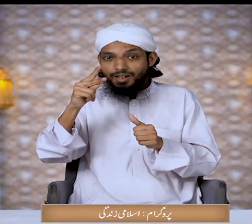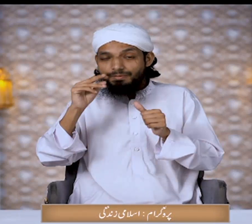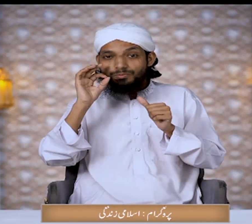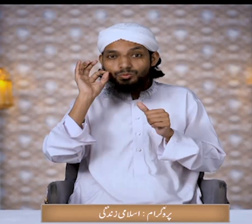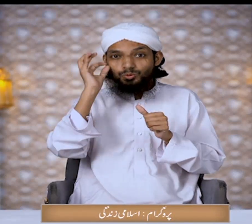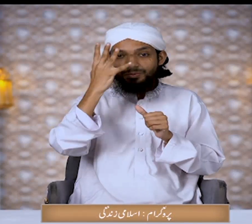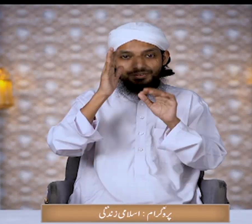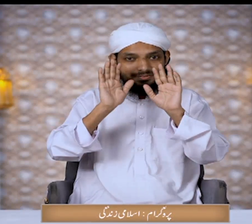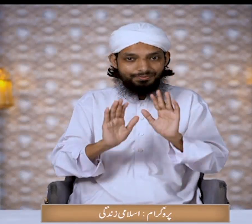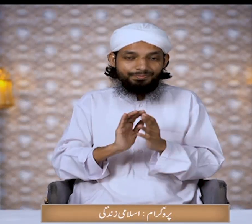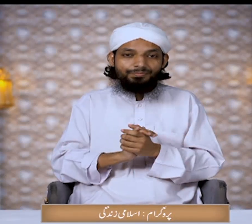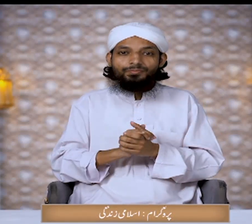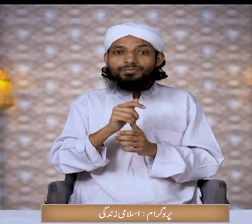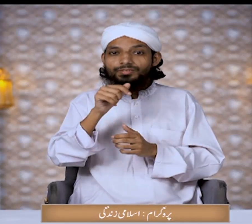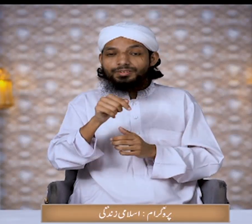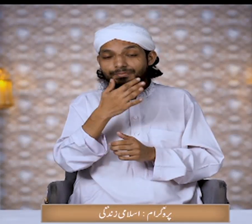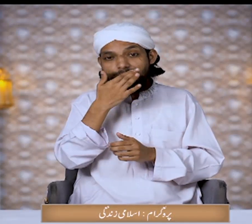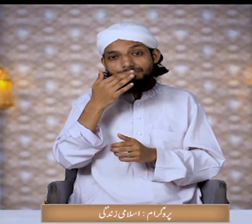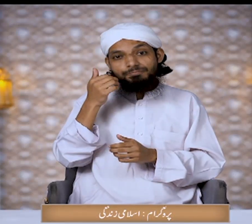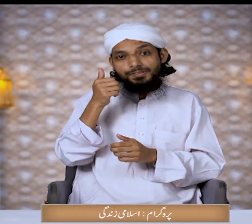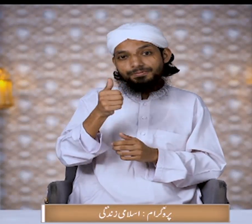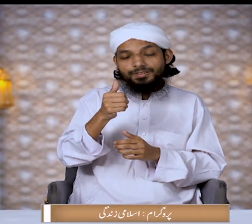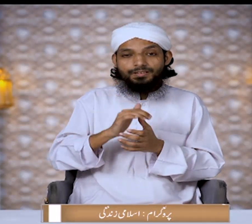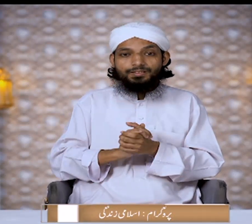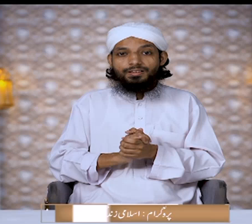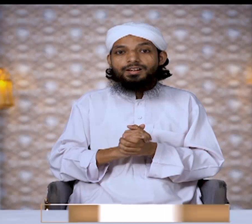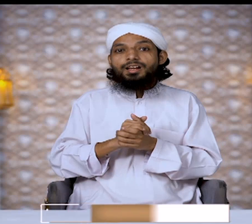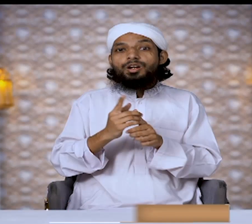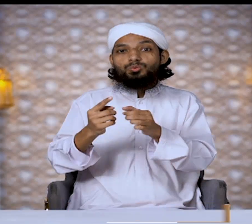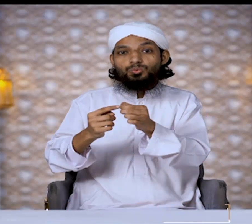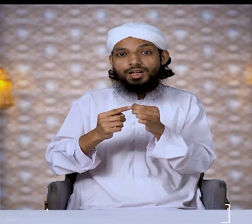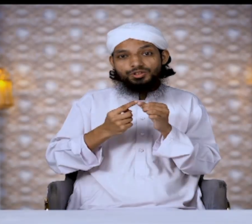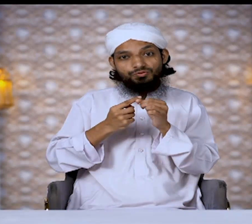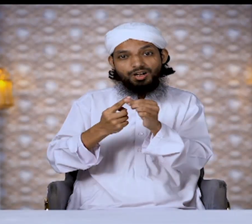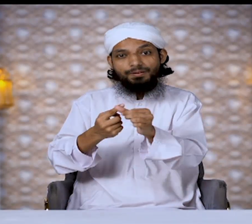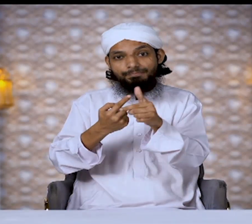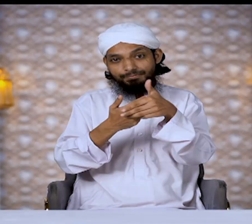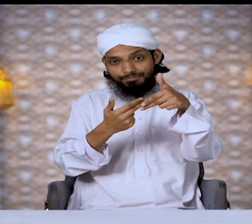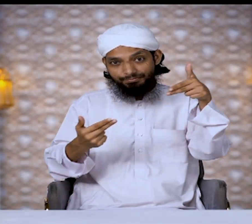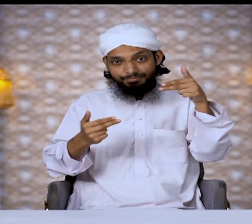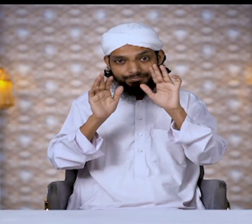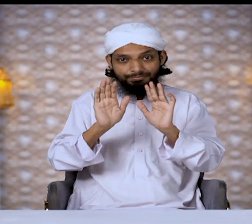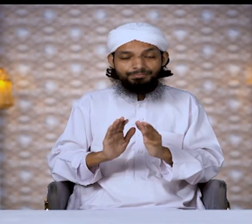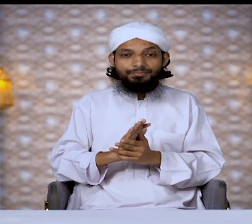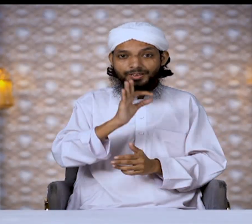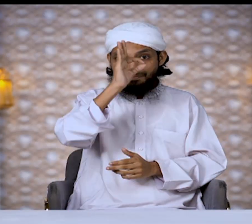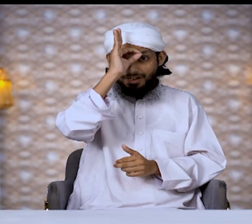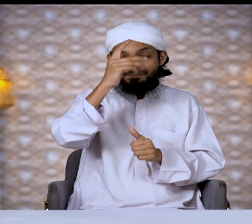ہے۔ انہی کارناموں میں سے ایک بہترین اور زبردست علمی کارنامہ فتویٰ نویسی بھی ہے۔ چنانچہ اعلیٰ حضرت رحمۃ اللہ علیہ